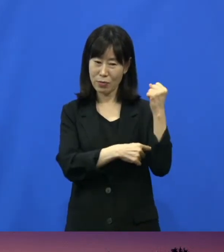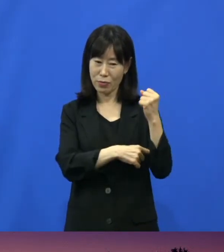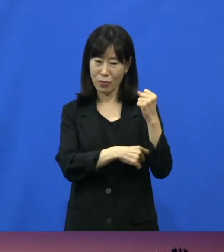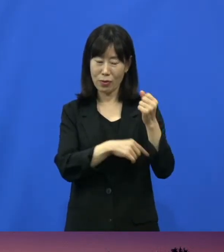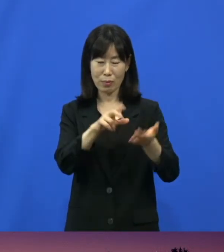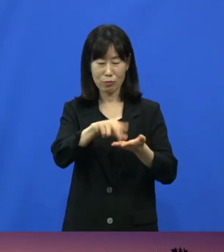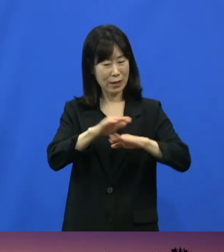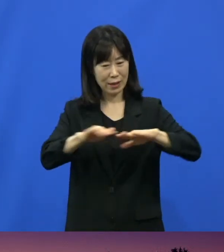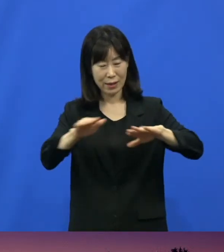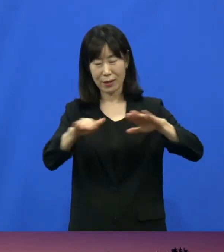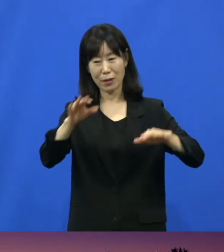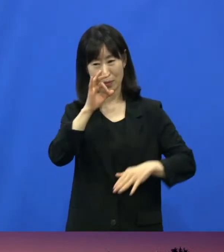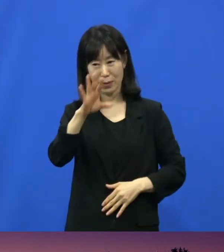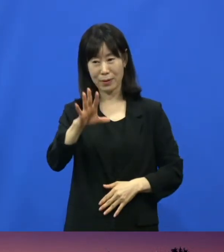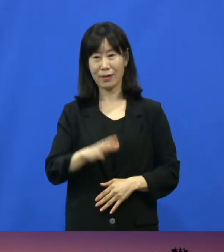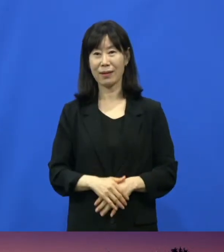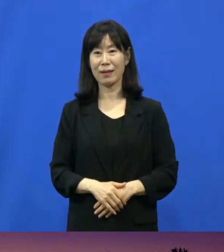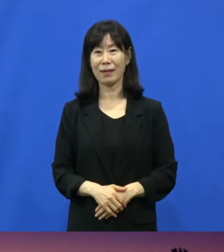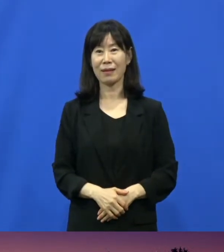죄송해요. 제가 너무 리얼하게.